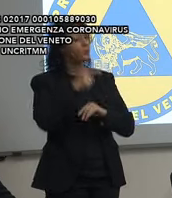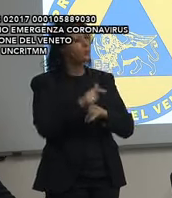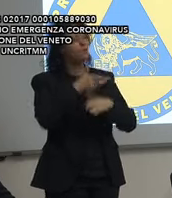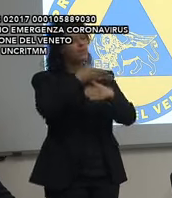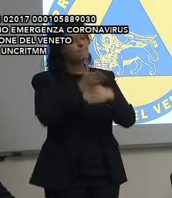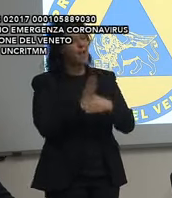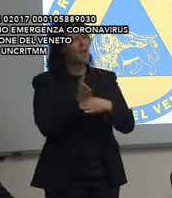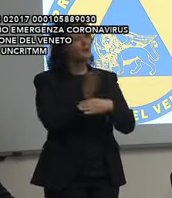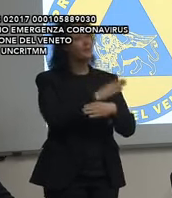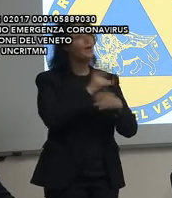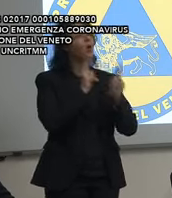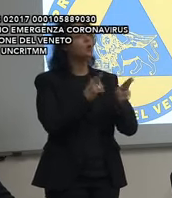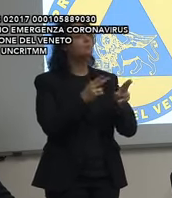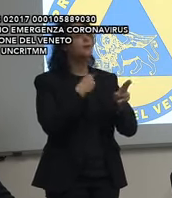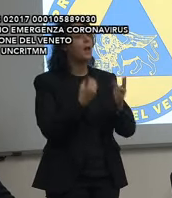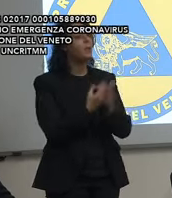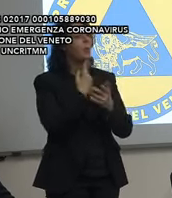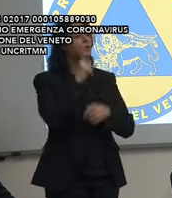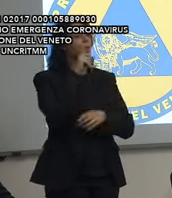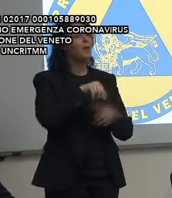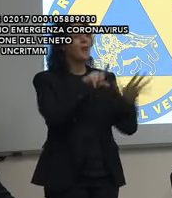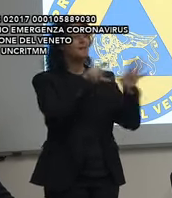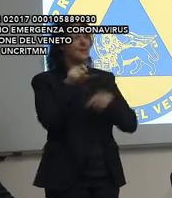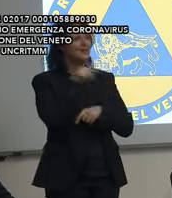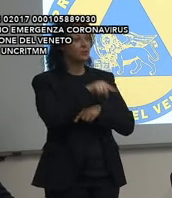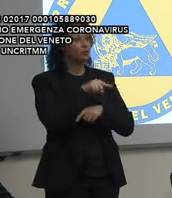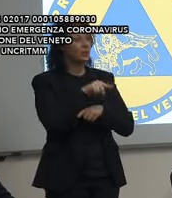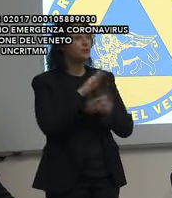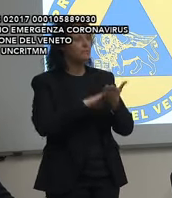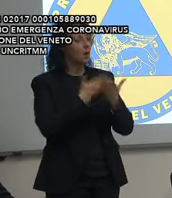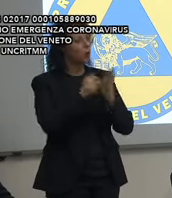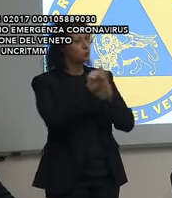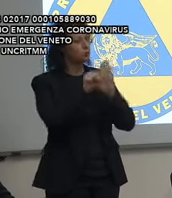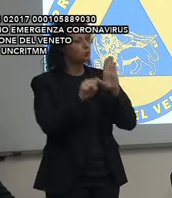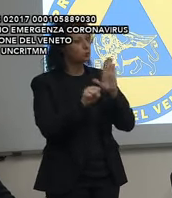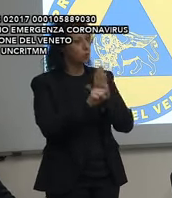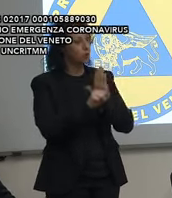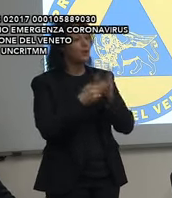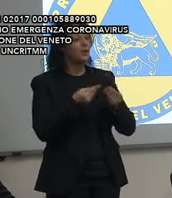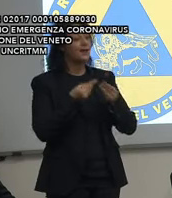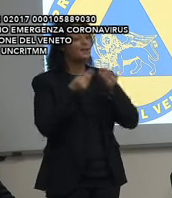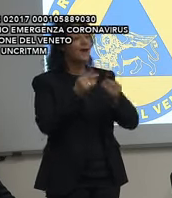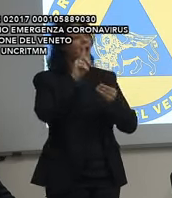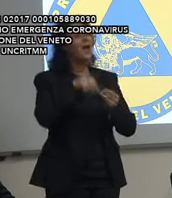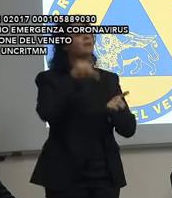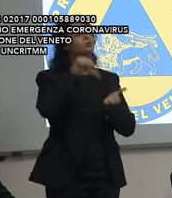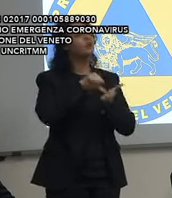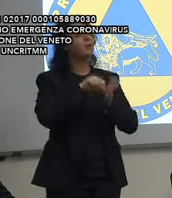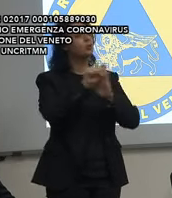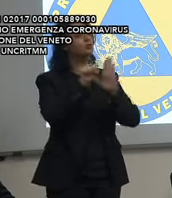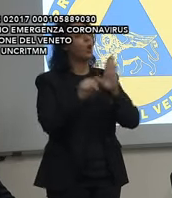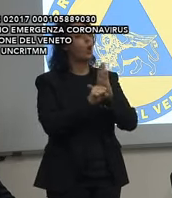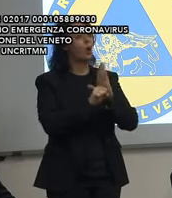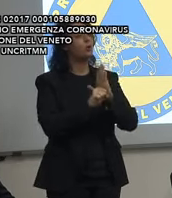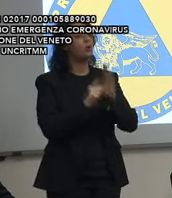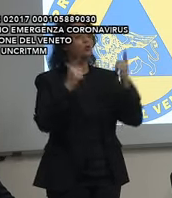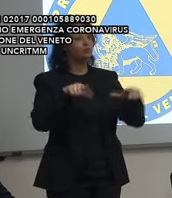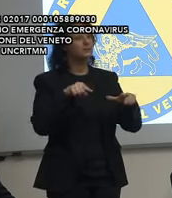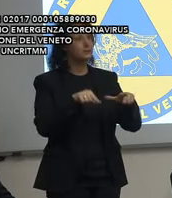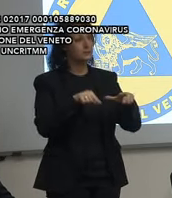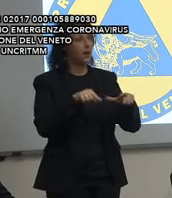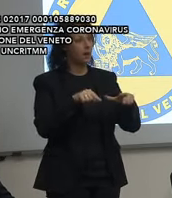del 1700, restituisce una vivibilità al centro storico della città che fino a questo progetto